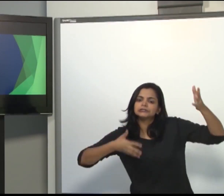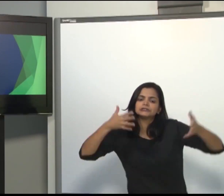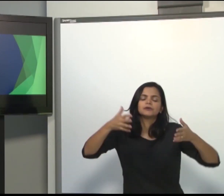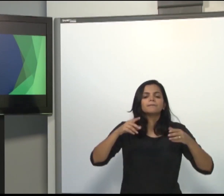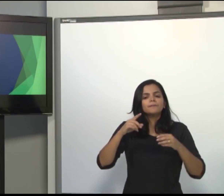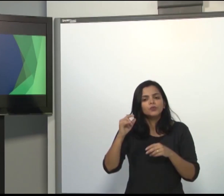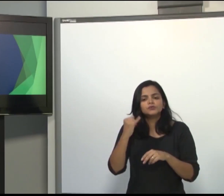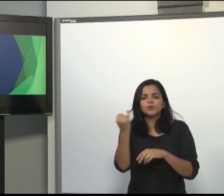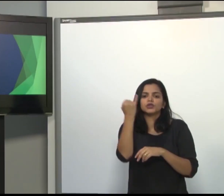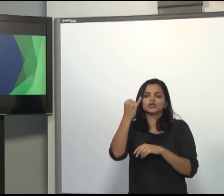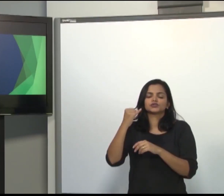primeira aula.